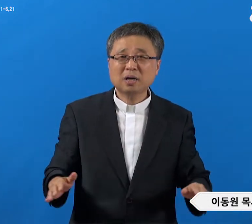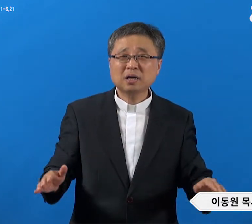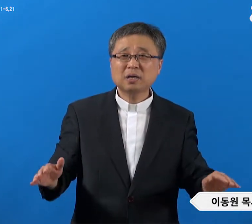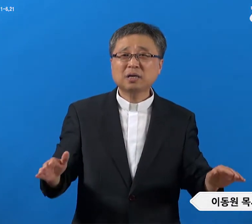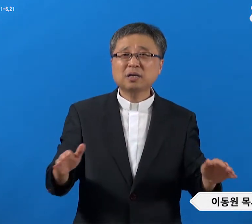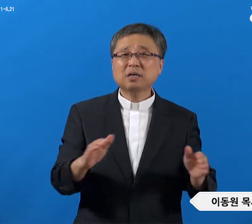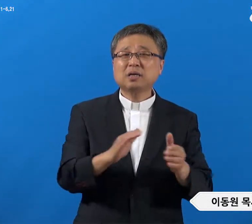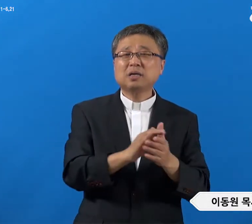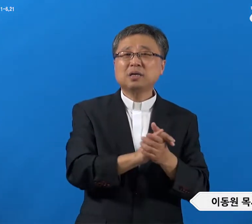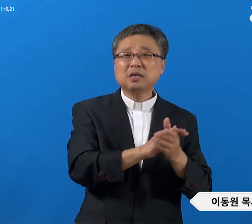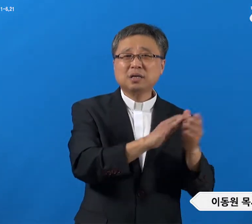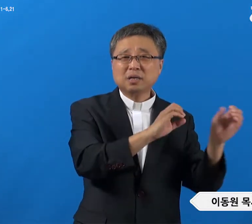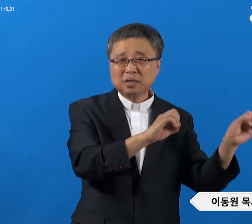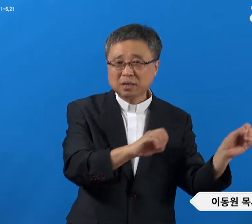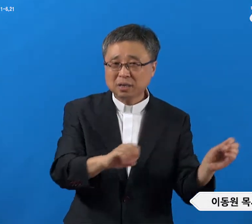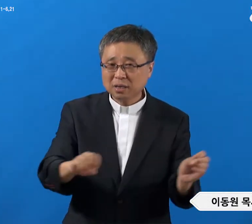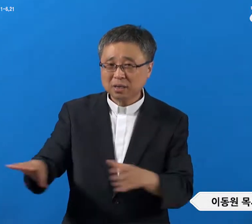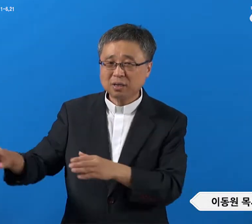놀라와